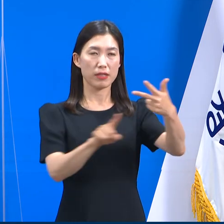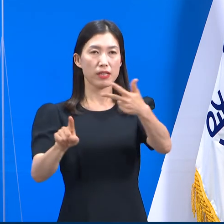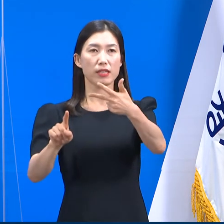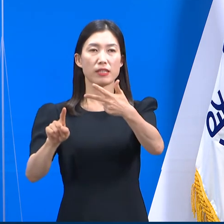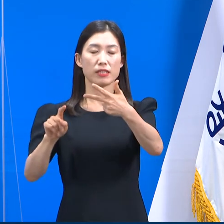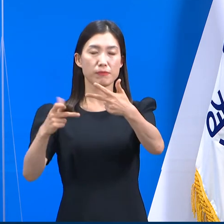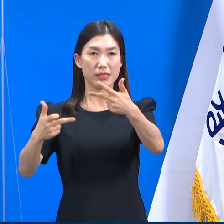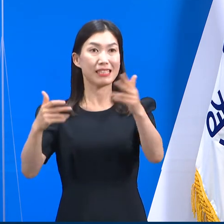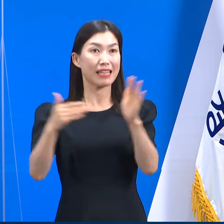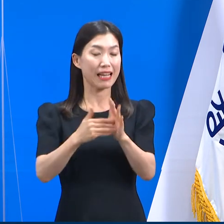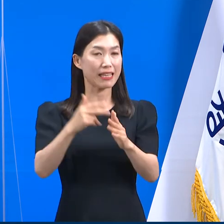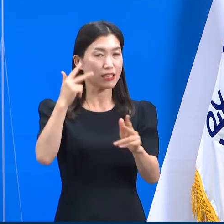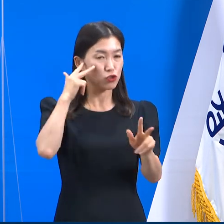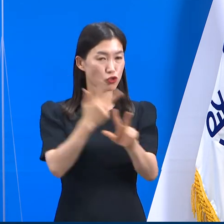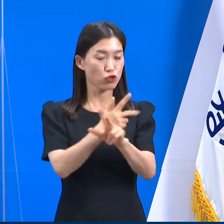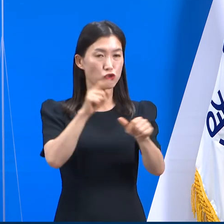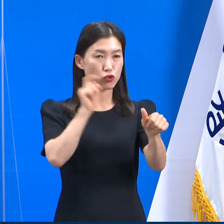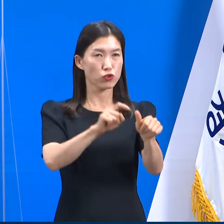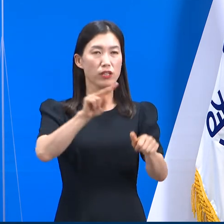주간 확진자 수는